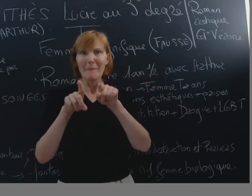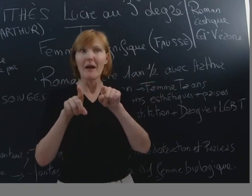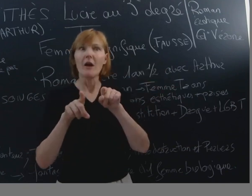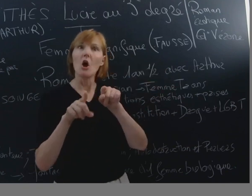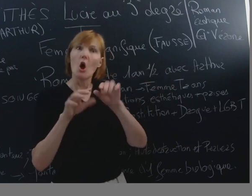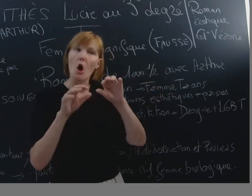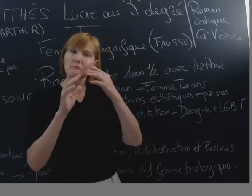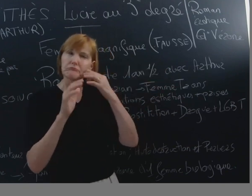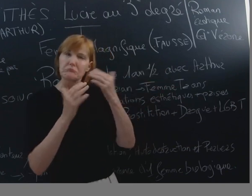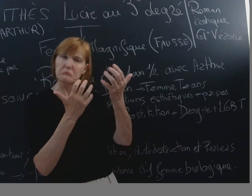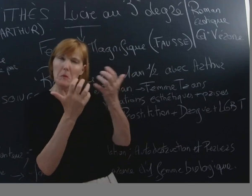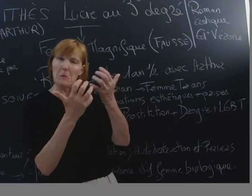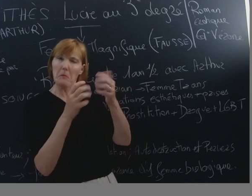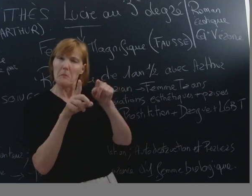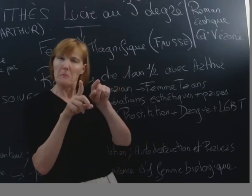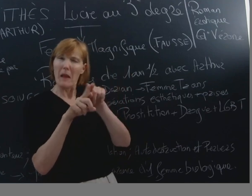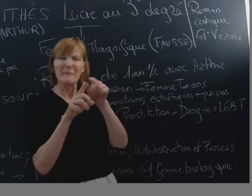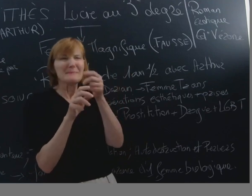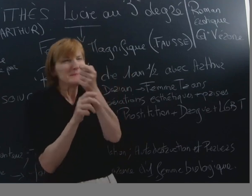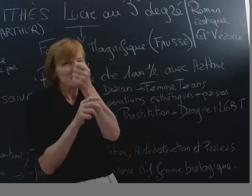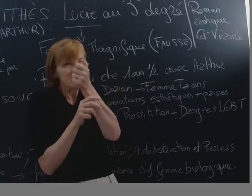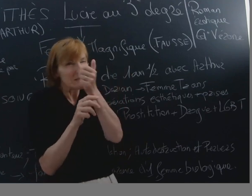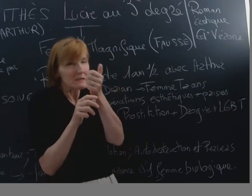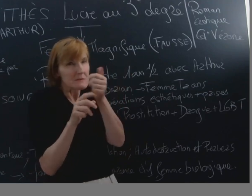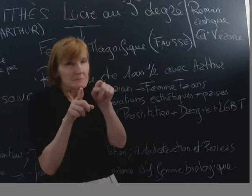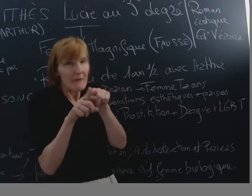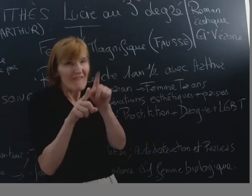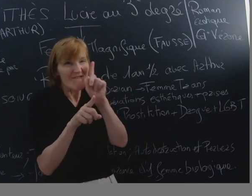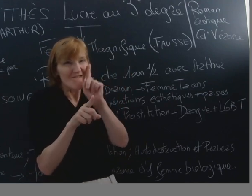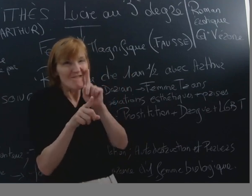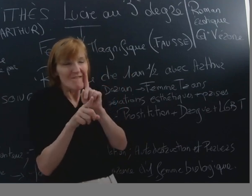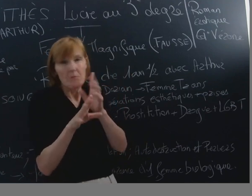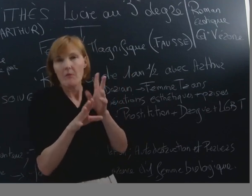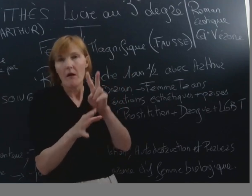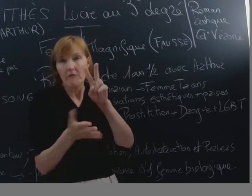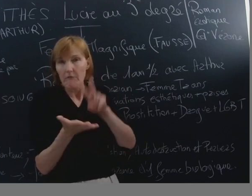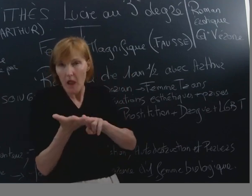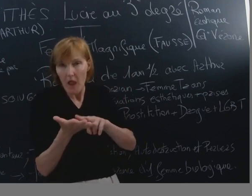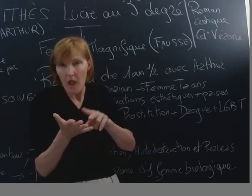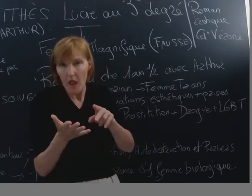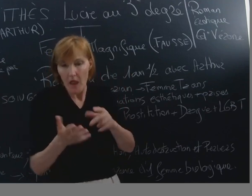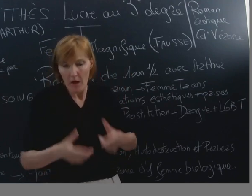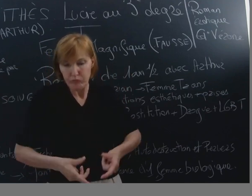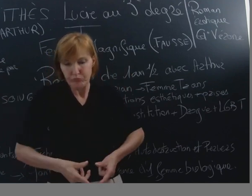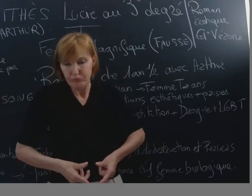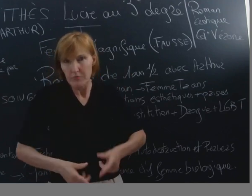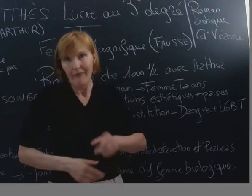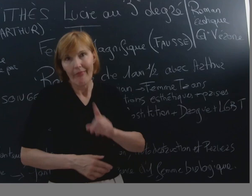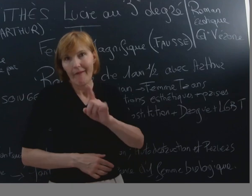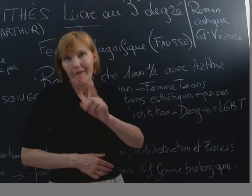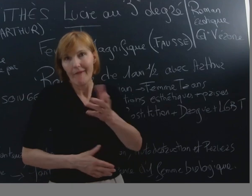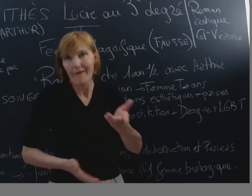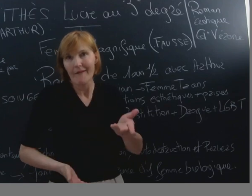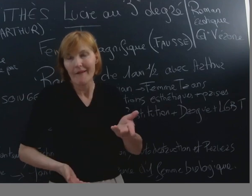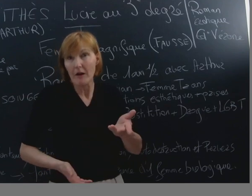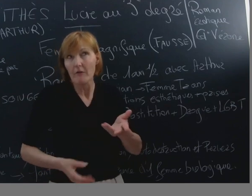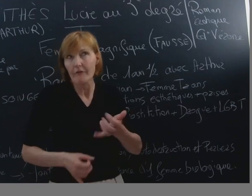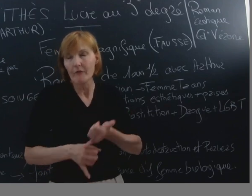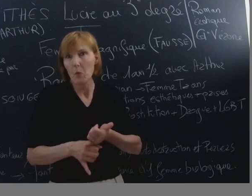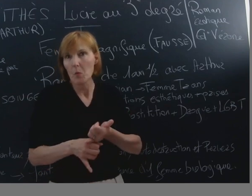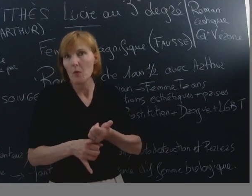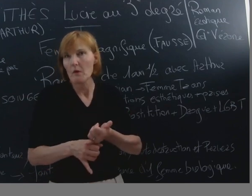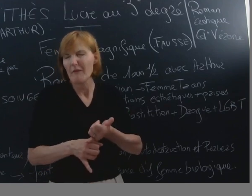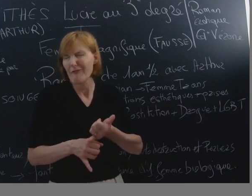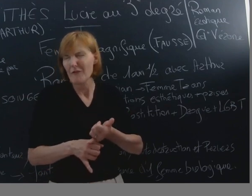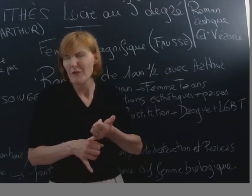créer un vagin factice presque presque comme celui de la femme mais évidemment c'est